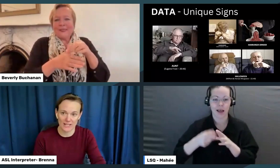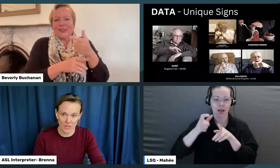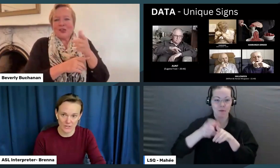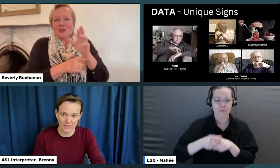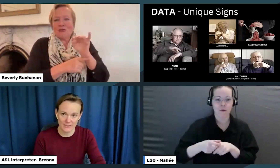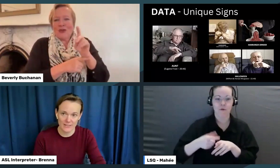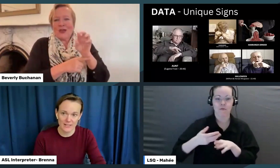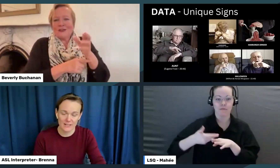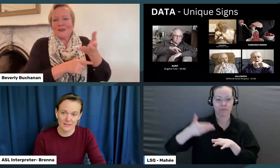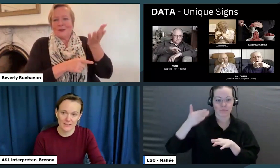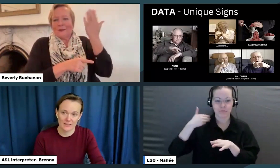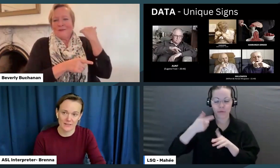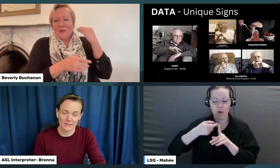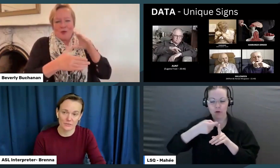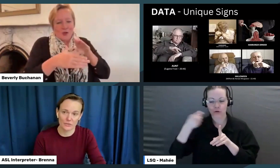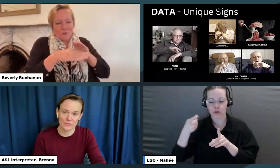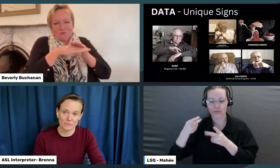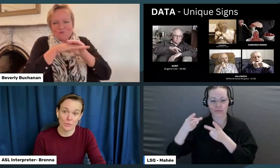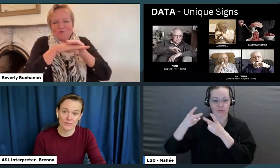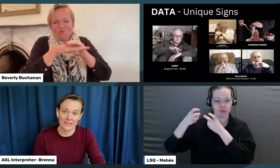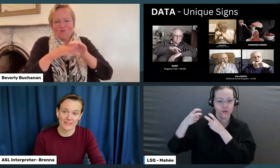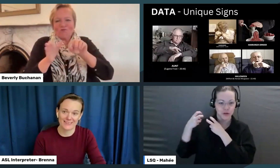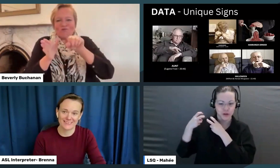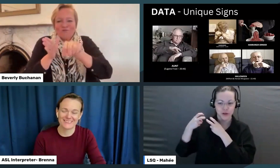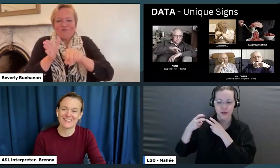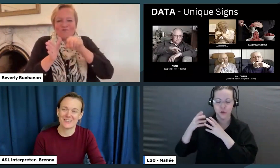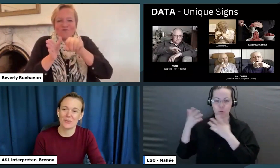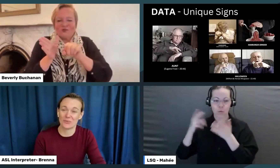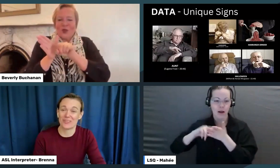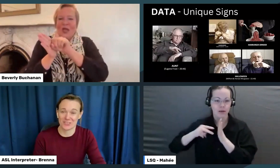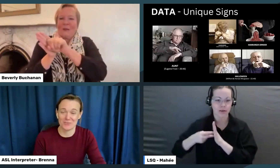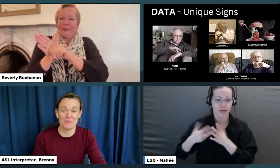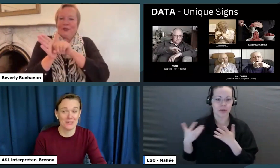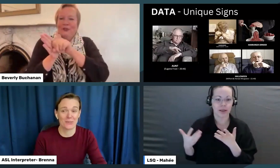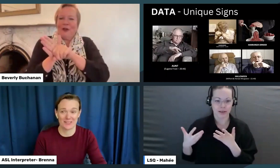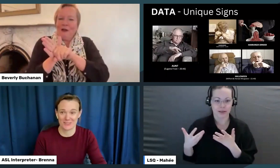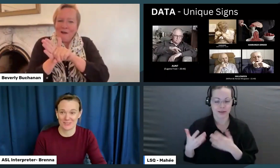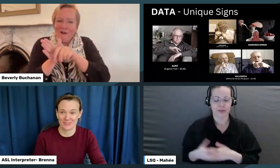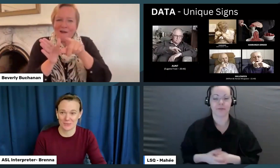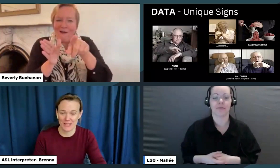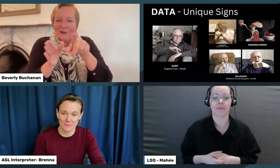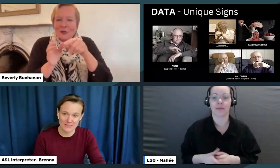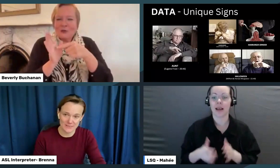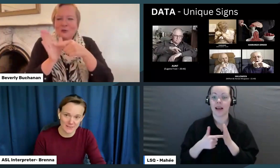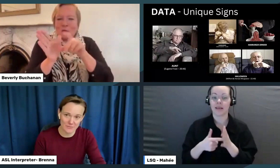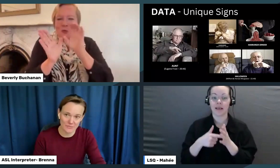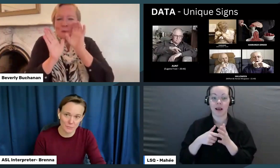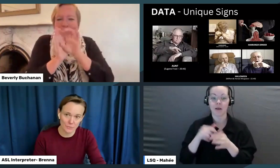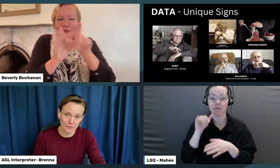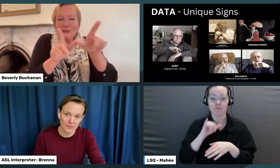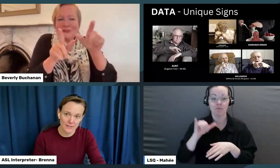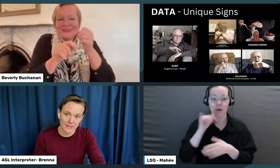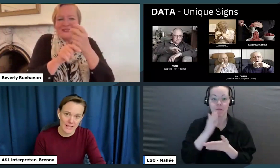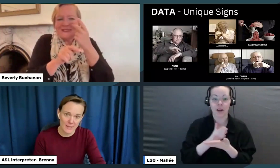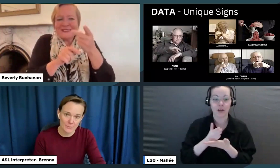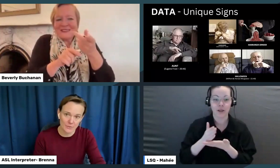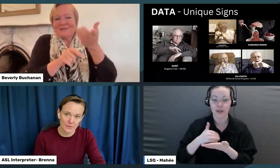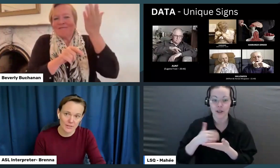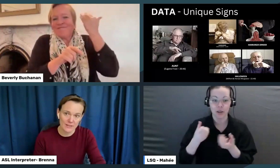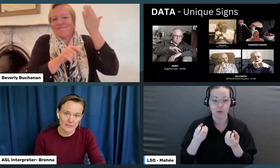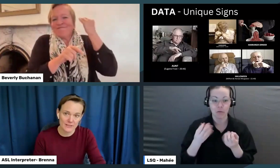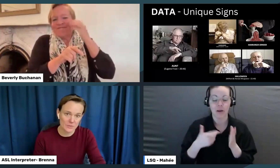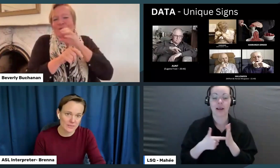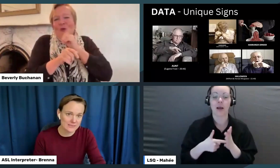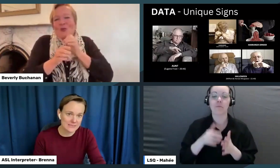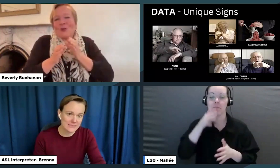iconique et ça ressemble davantage à un dispositif pour hacher la viande à l'ancienne.